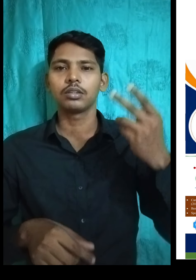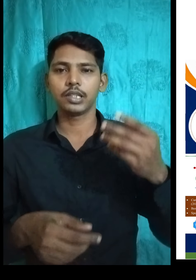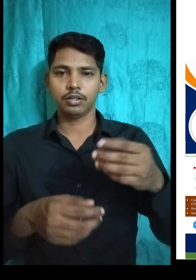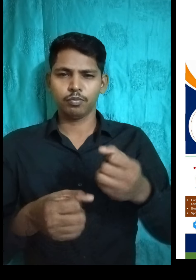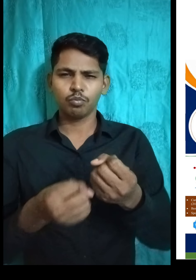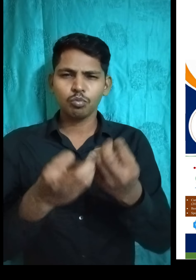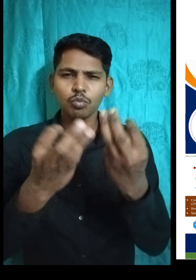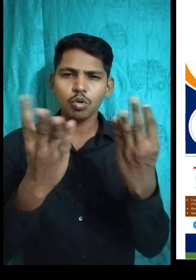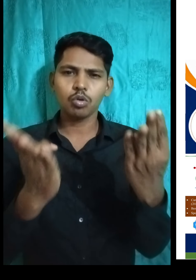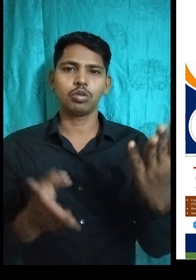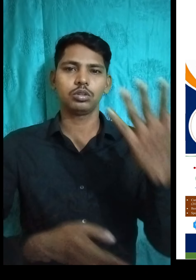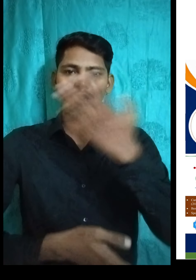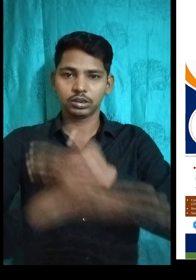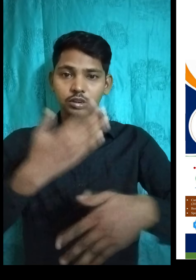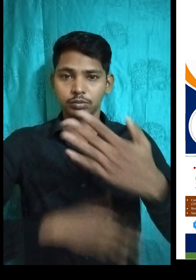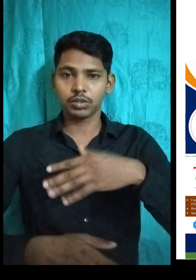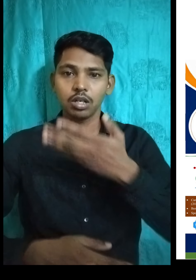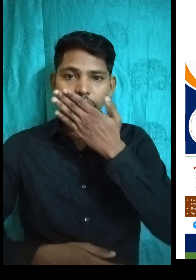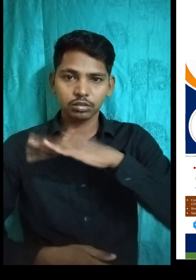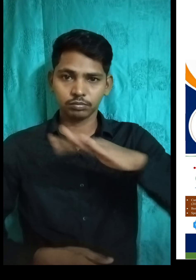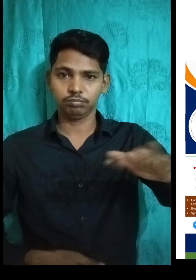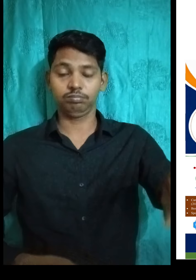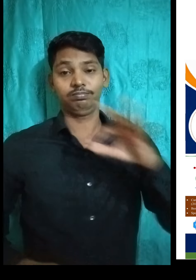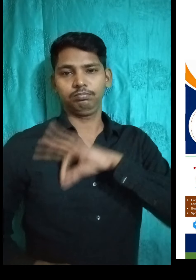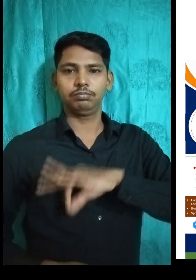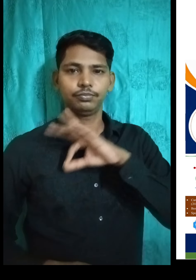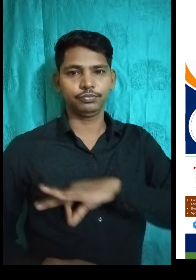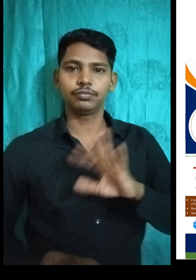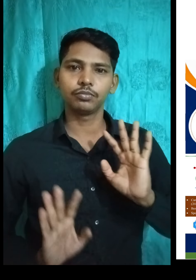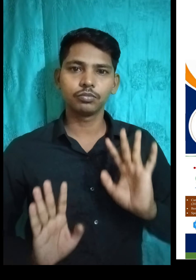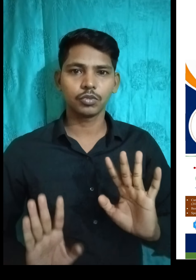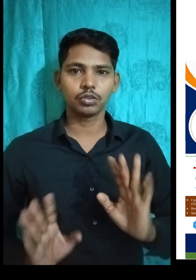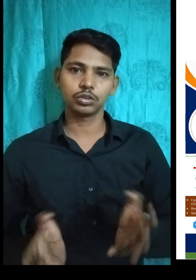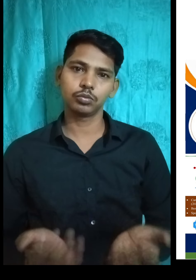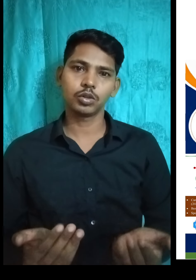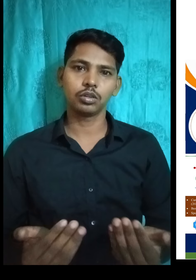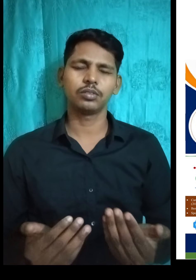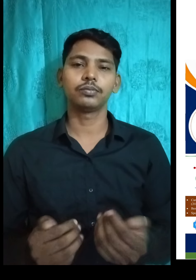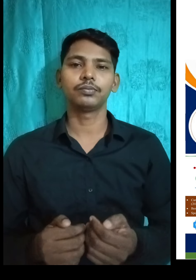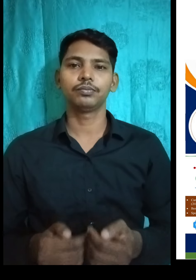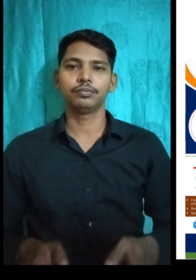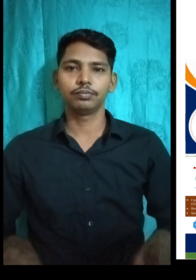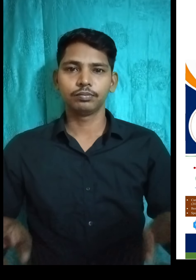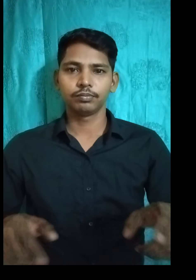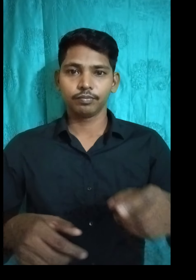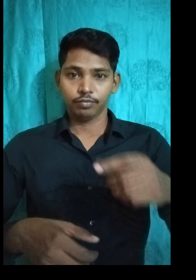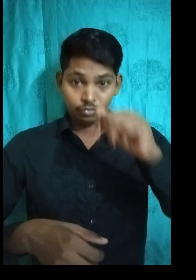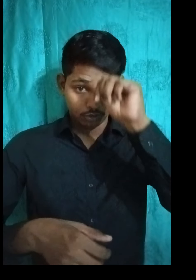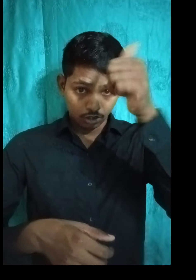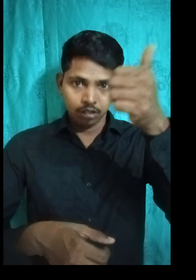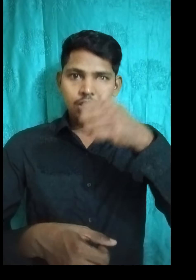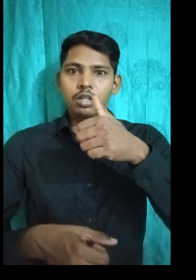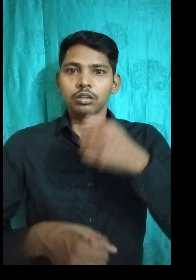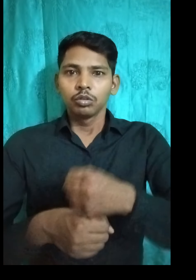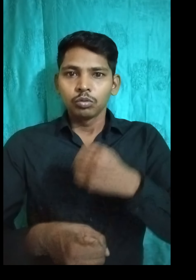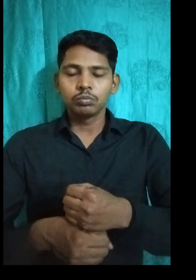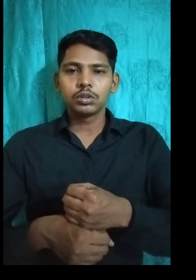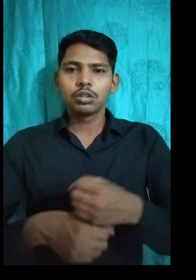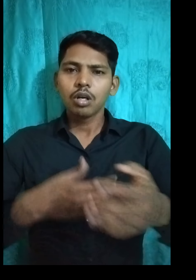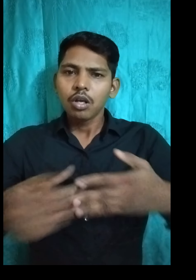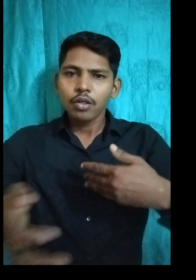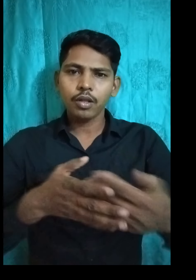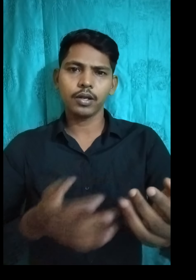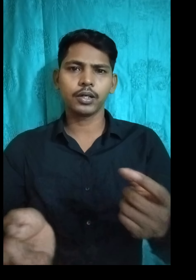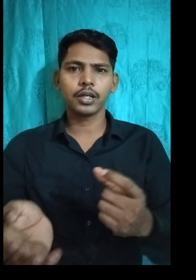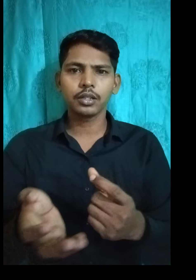छात्र इसका लाभ ले सकें। चूँकि भारत सरकार जो है किसी भी केंद्रीय संस्थान में आपके नामांकन के लिए